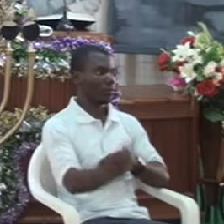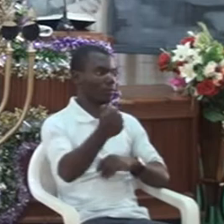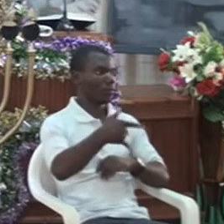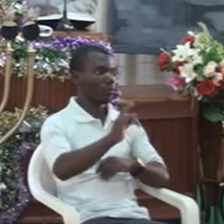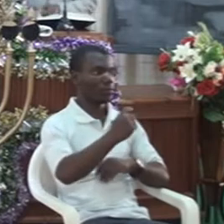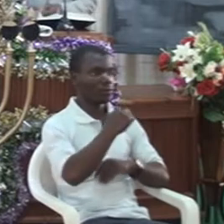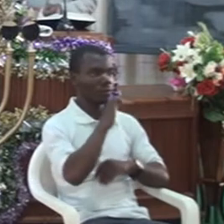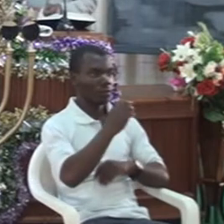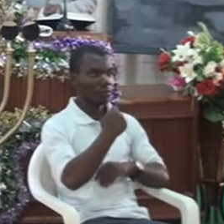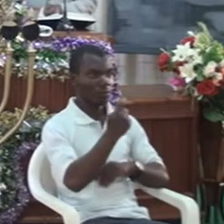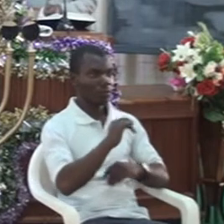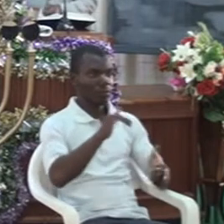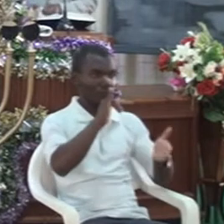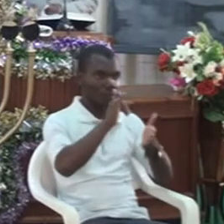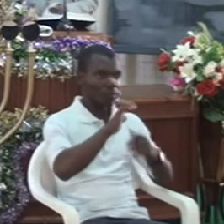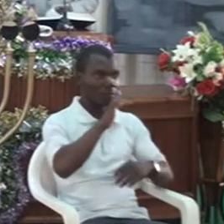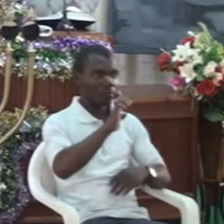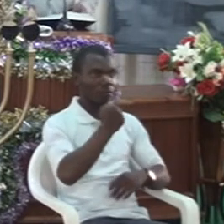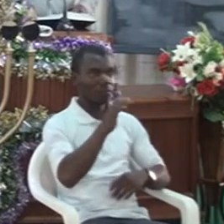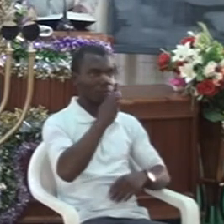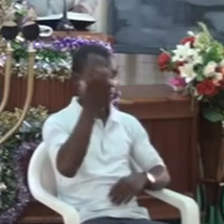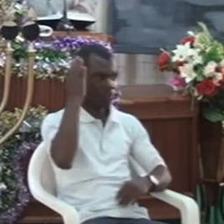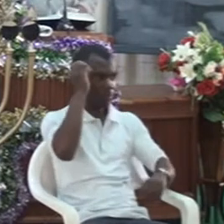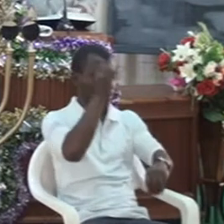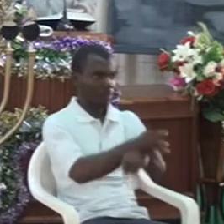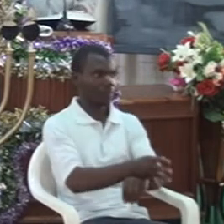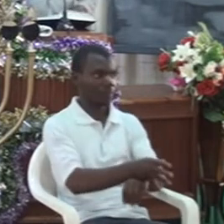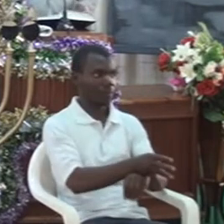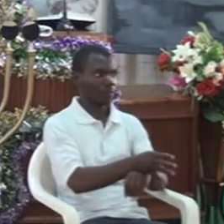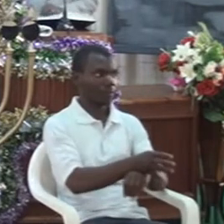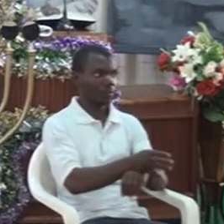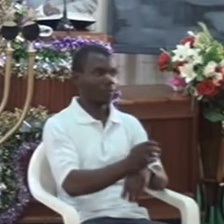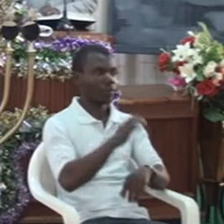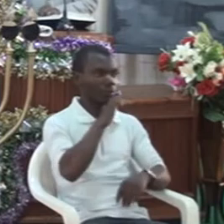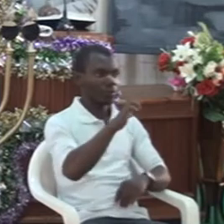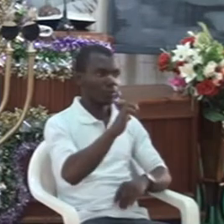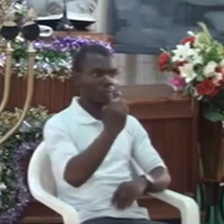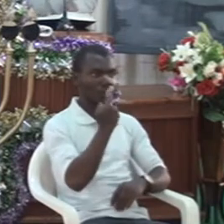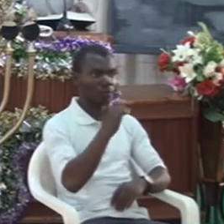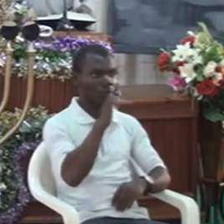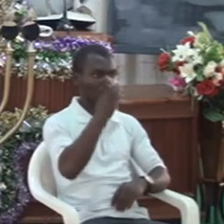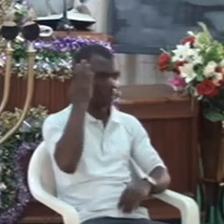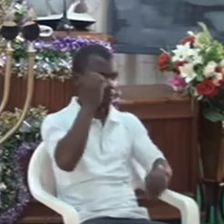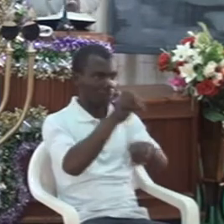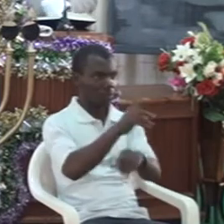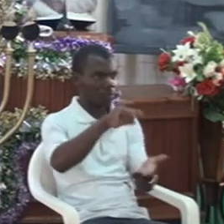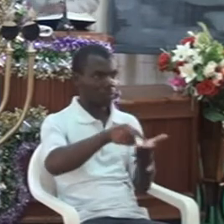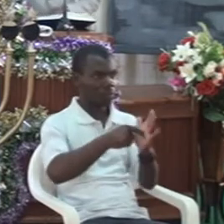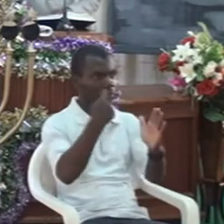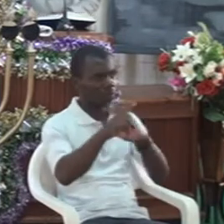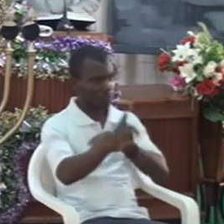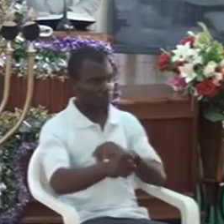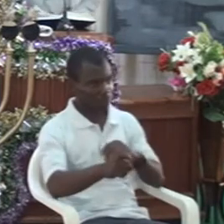dit, ceux qui étaient prêts. Wale ambao walikuwa tayari. Ceux qui étaient prêts, ça veut dire. Benye walikuwa tayari ni